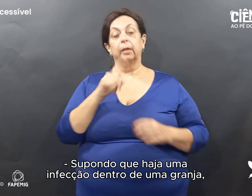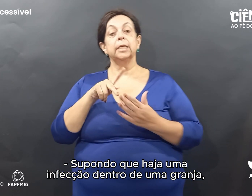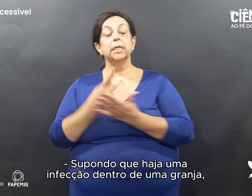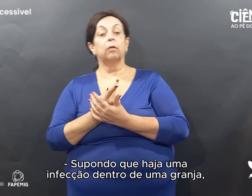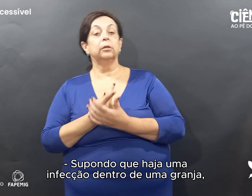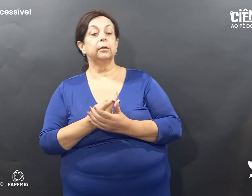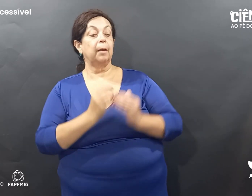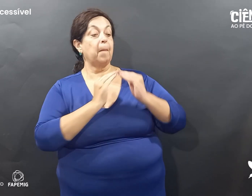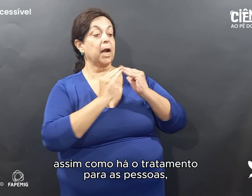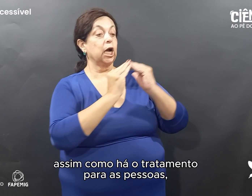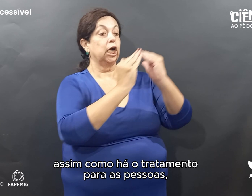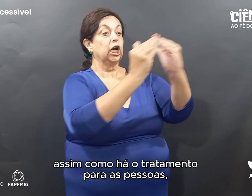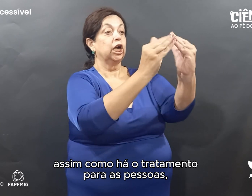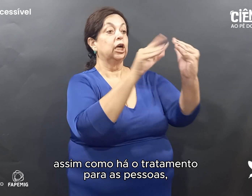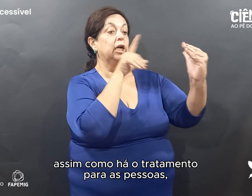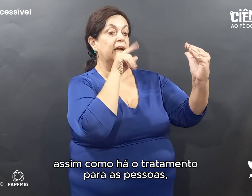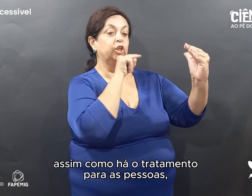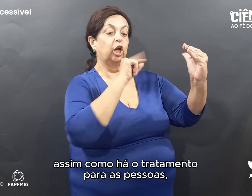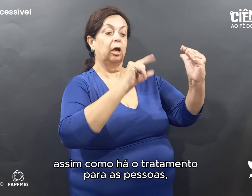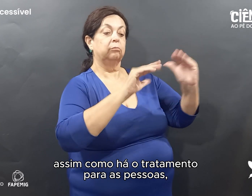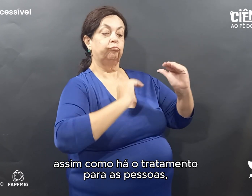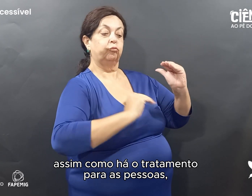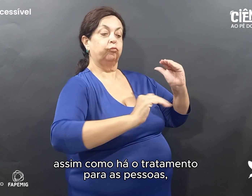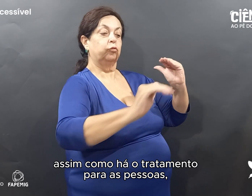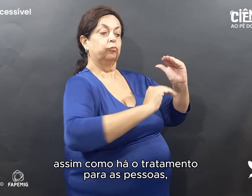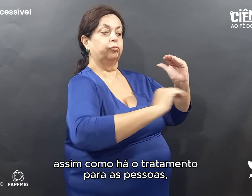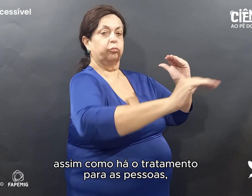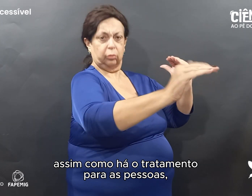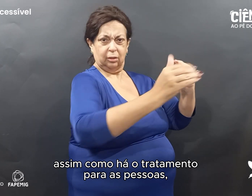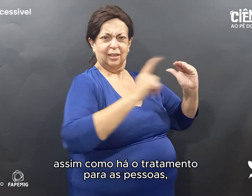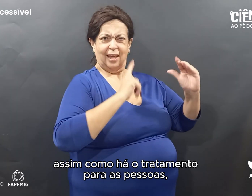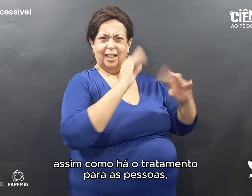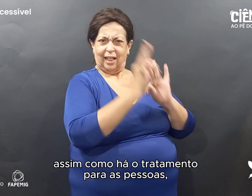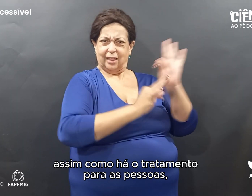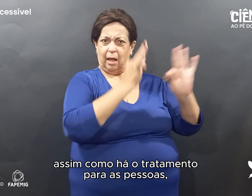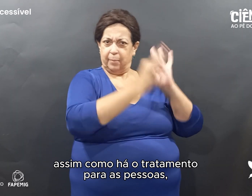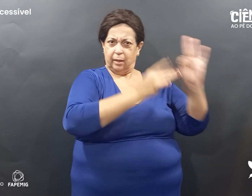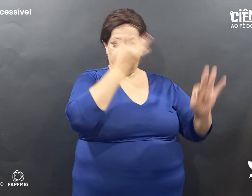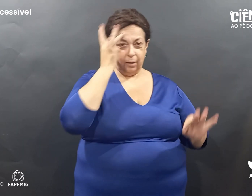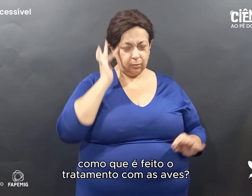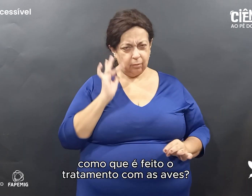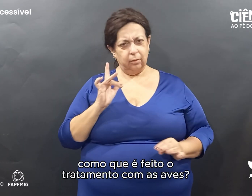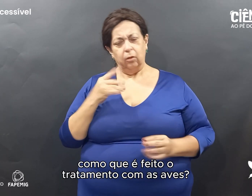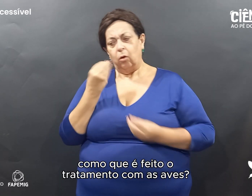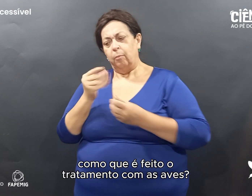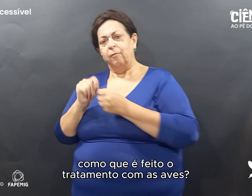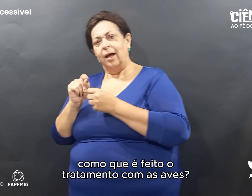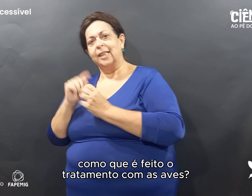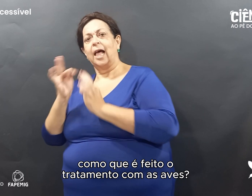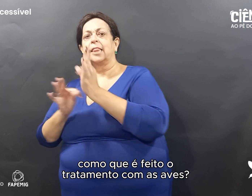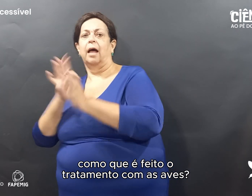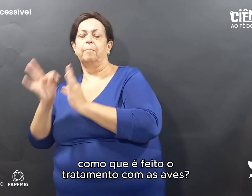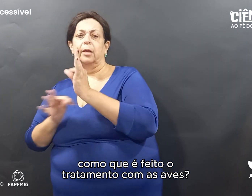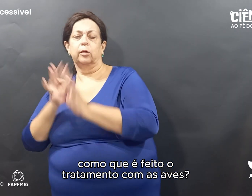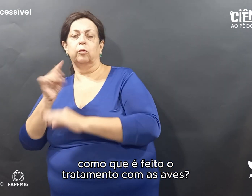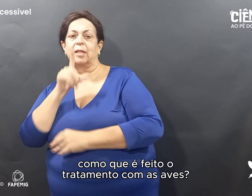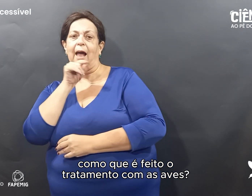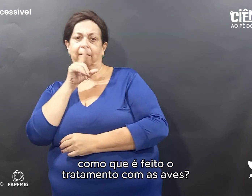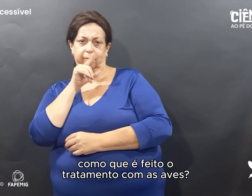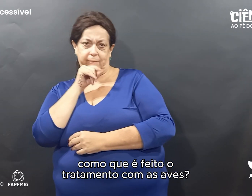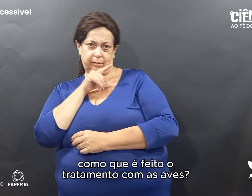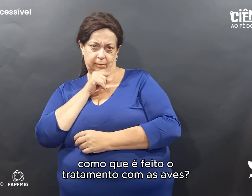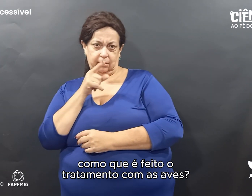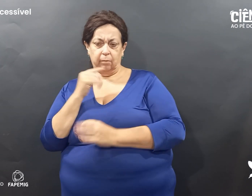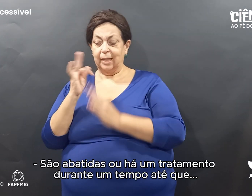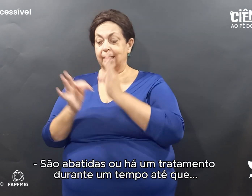dentro de uma granja, assim como, né, há o tratamento para as pessoas, como que é feito o tratamento com